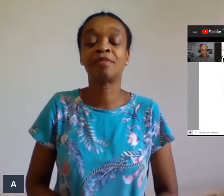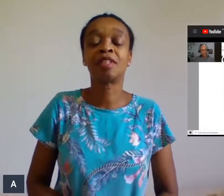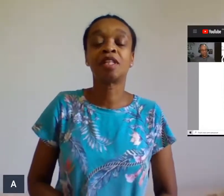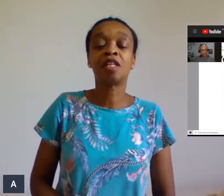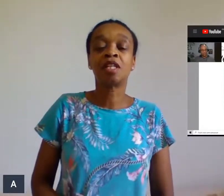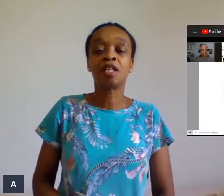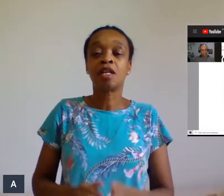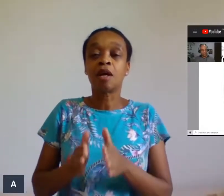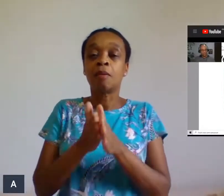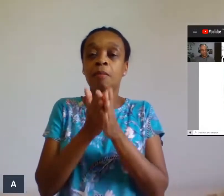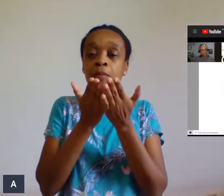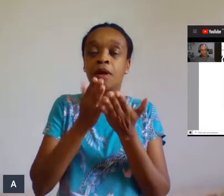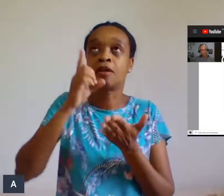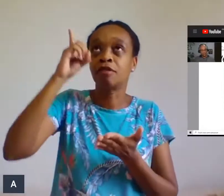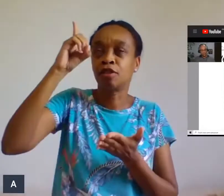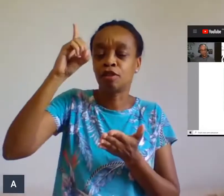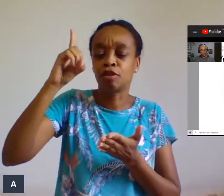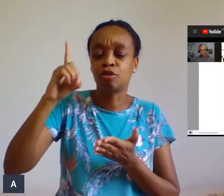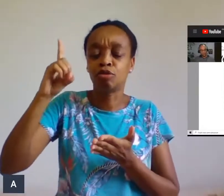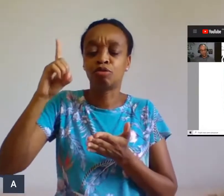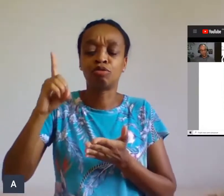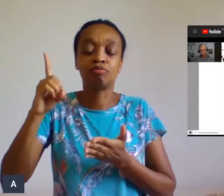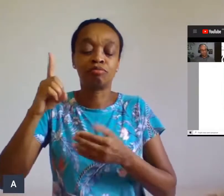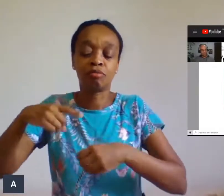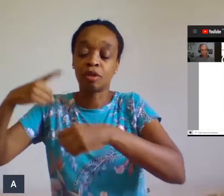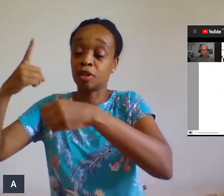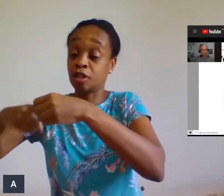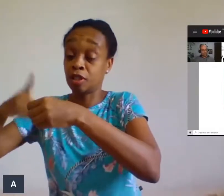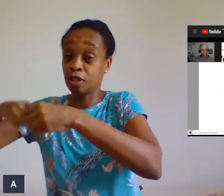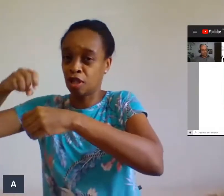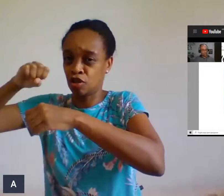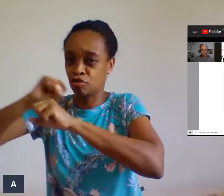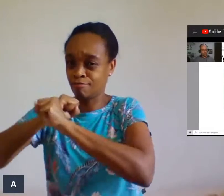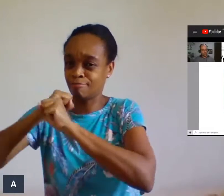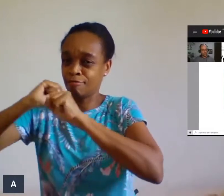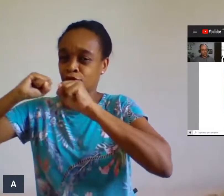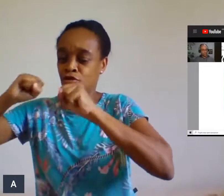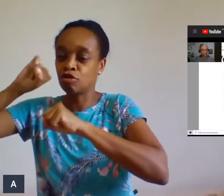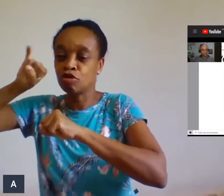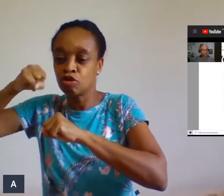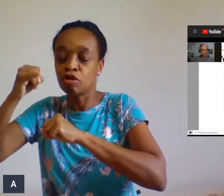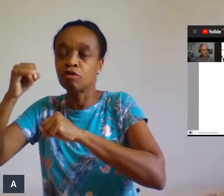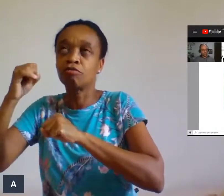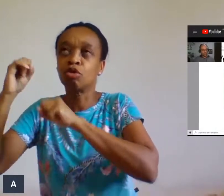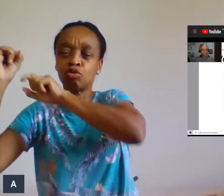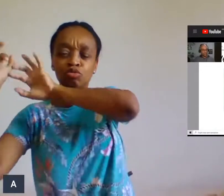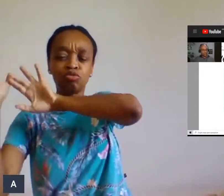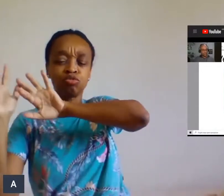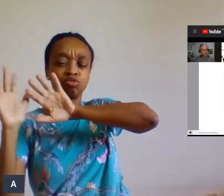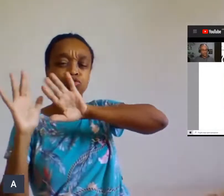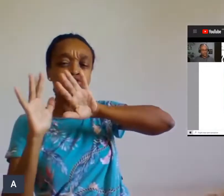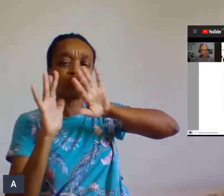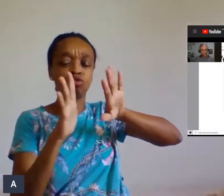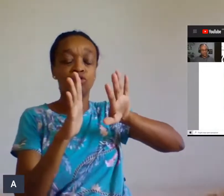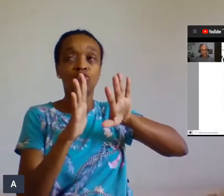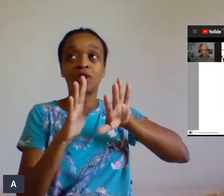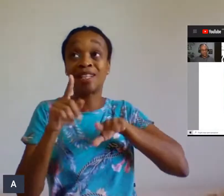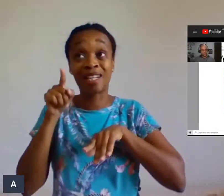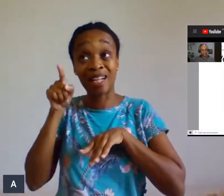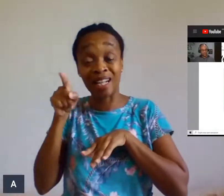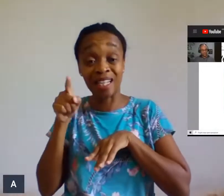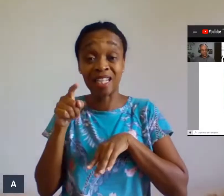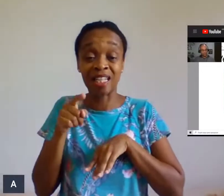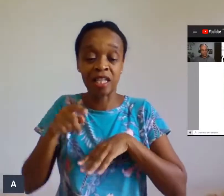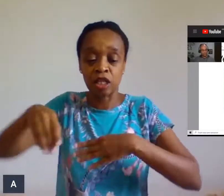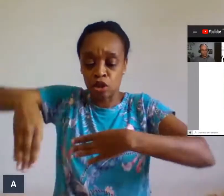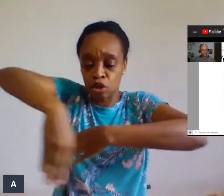que, enquanto saíam de Jericó, uma grande multidão os seguiu, e eis dois cegos sentados